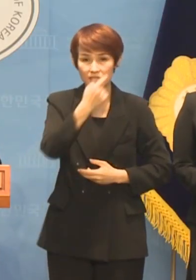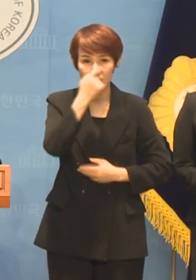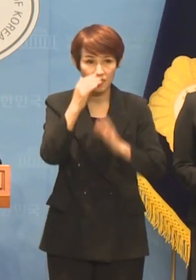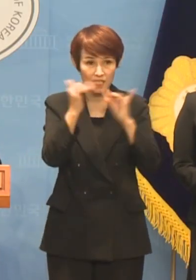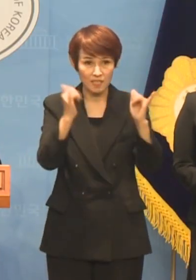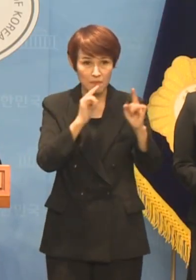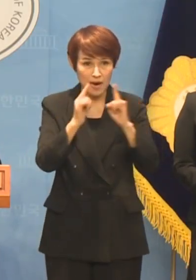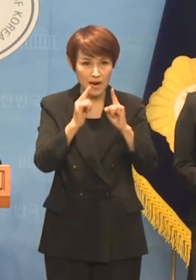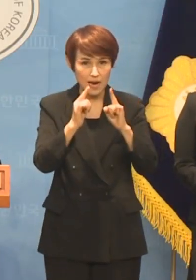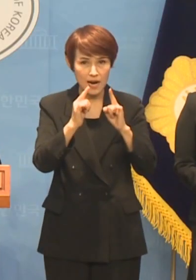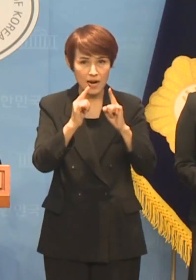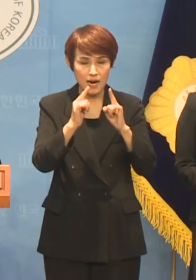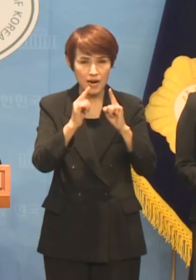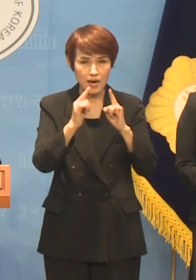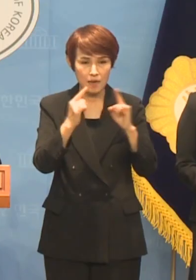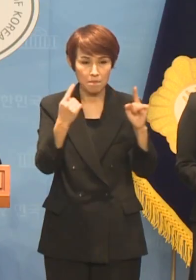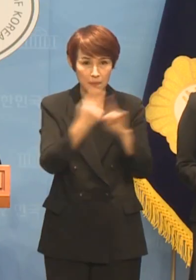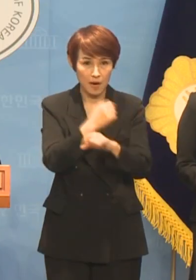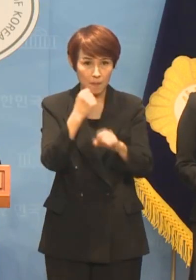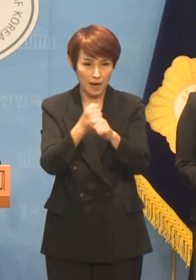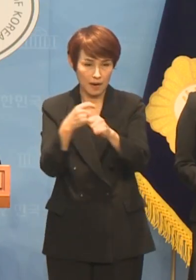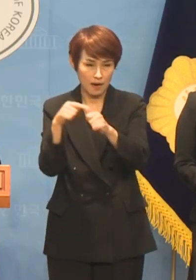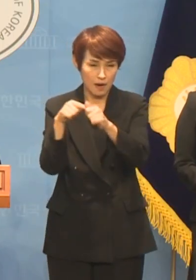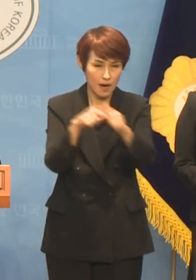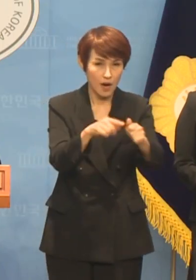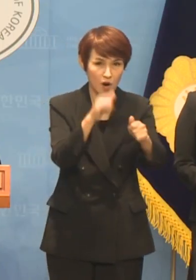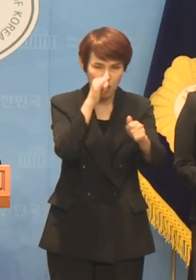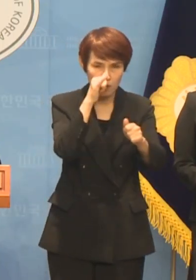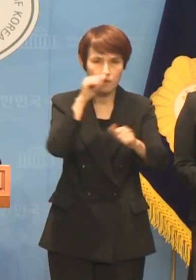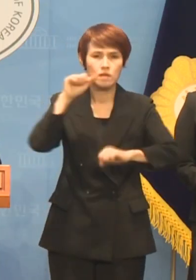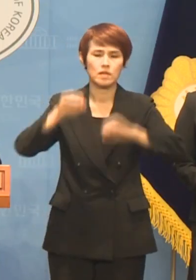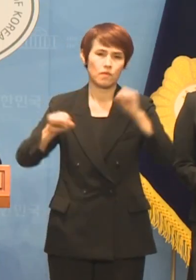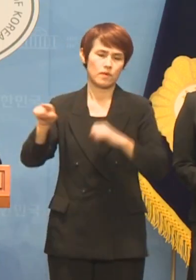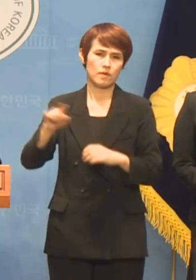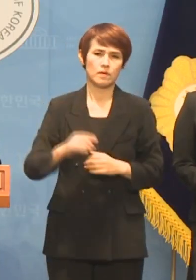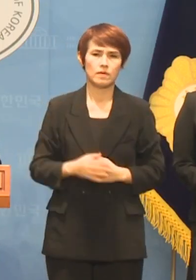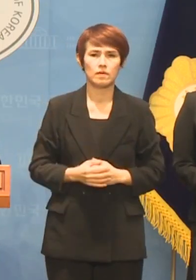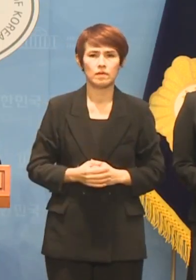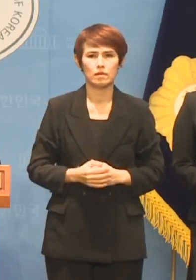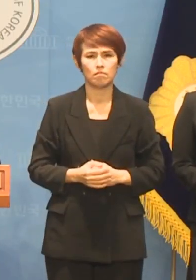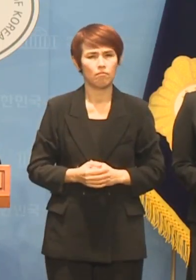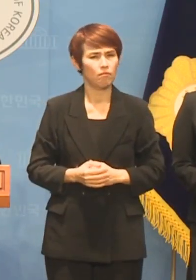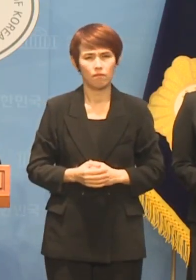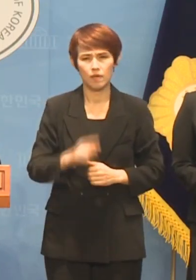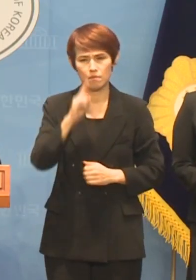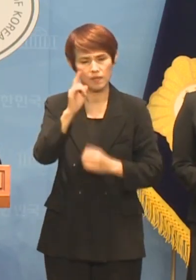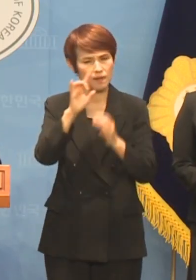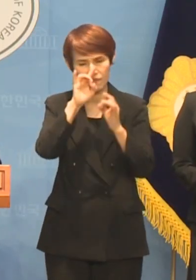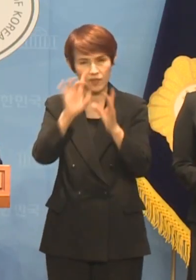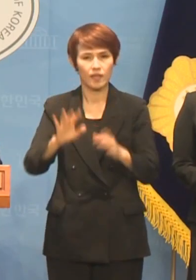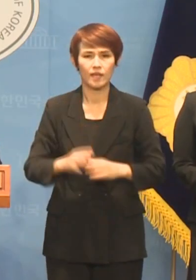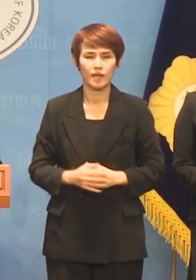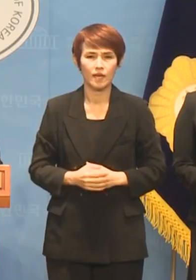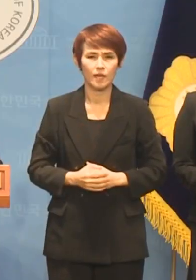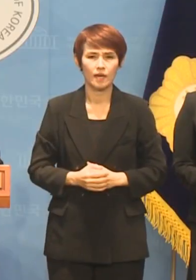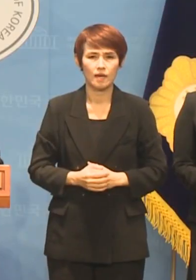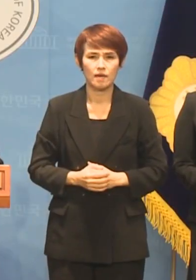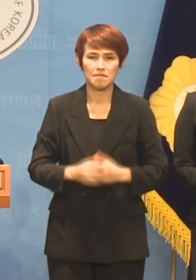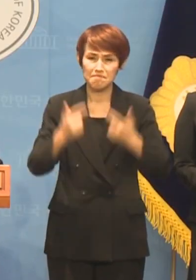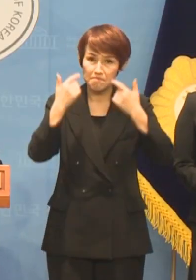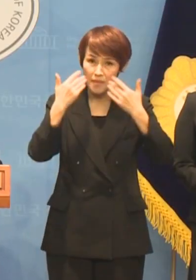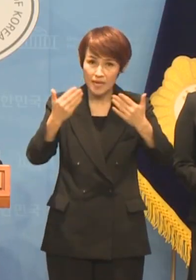발언을 오염시킬 수 있는 매우 부적절한 행위입니다. 있을 수 없는 일입니다.